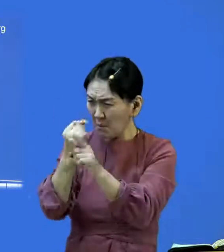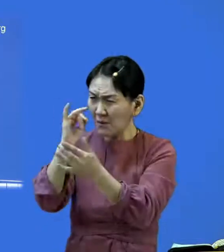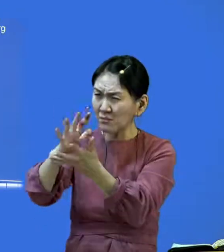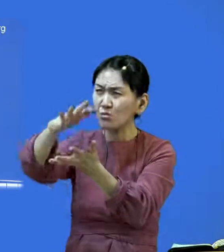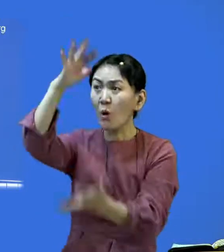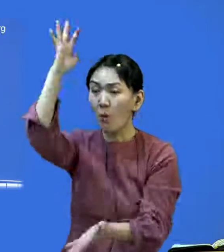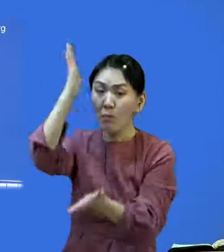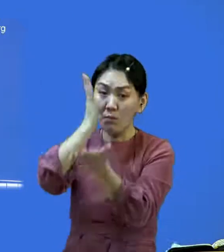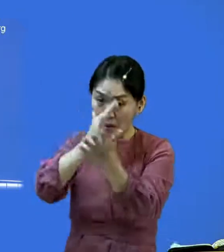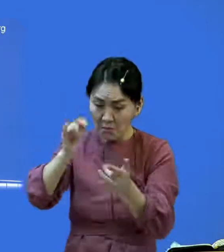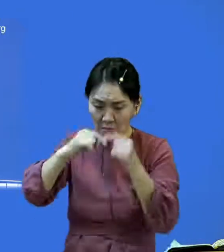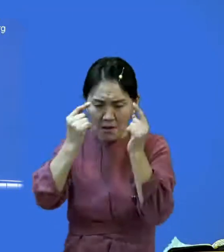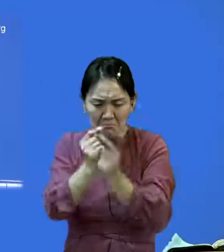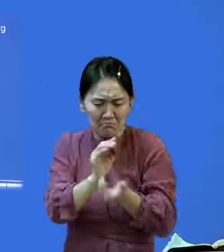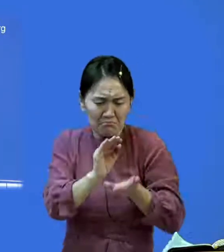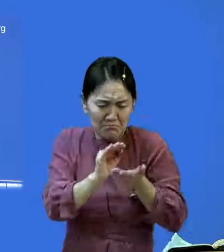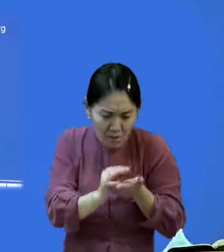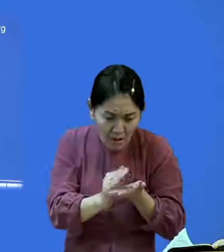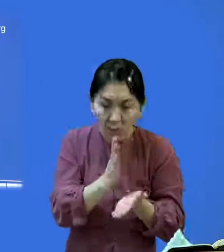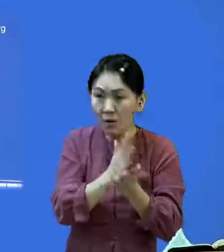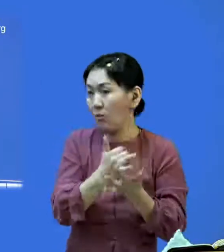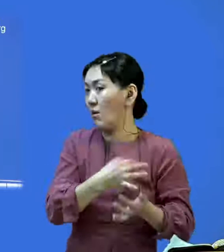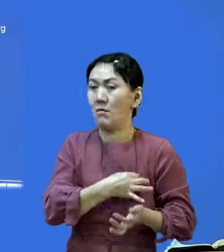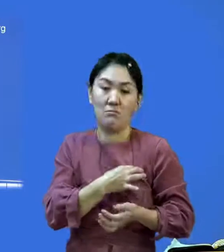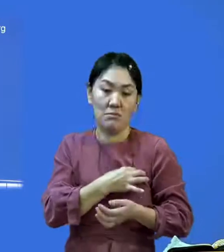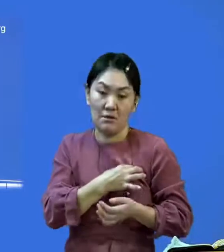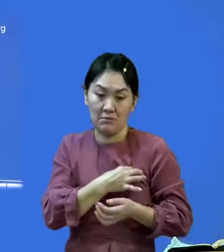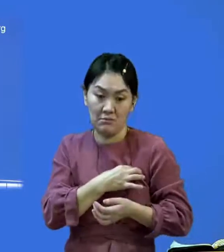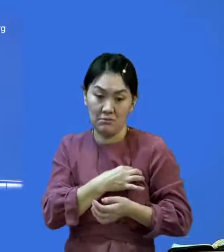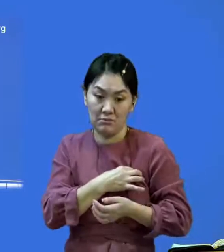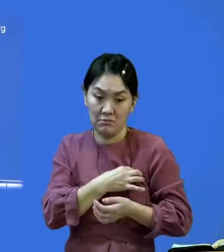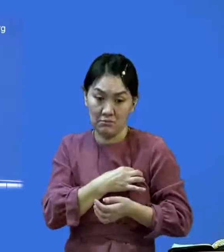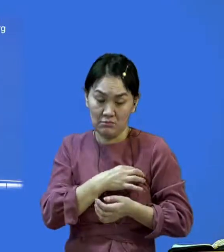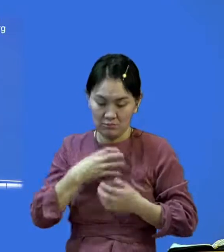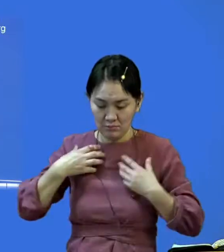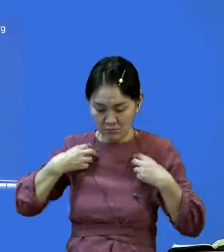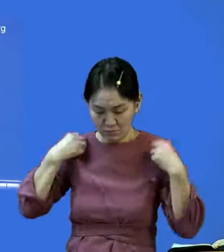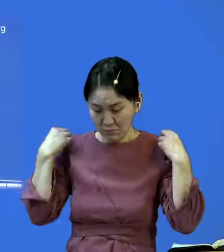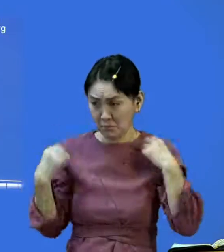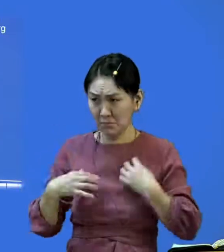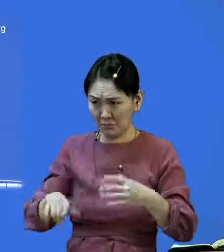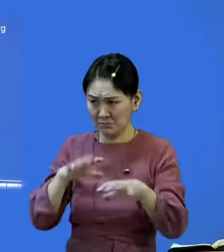бай энэ ертөнцийнхээр тийм ээ дорд буурай